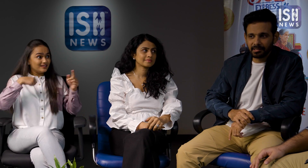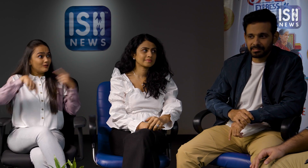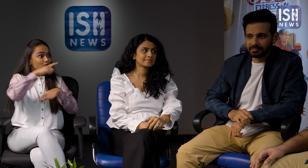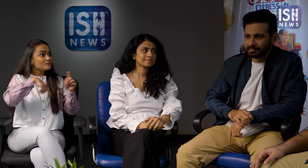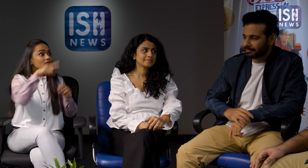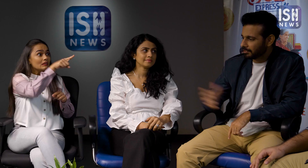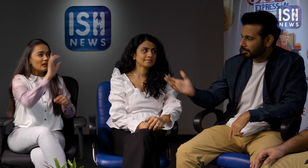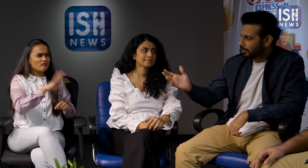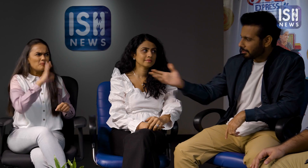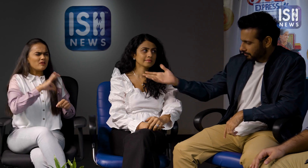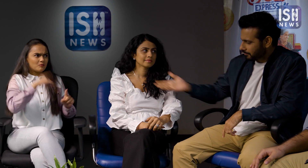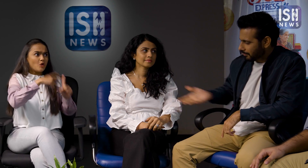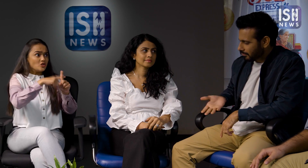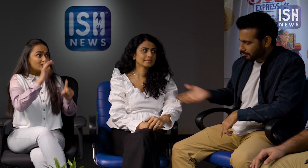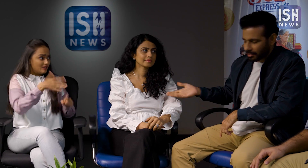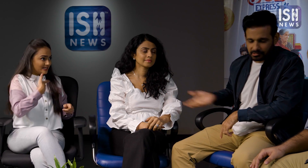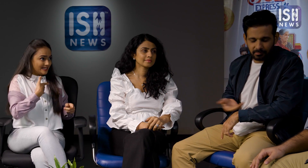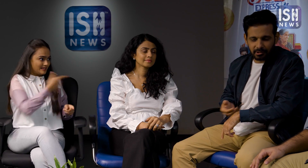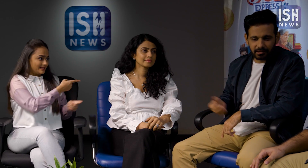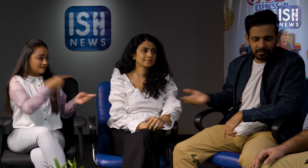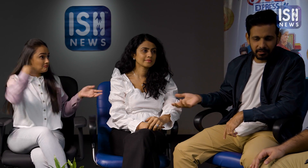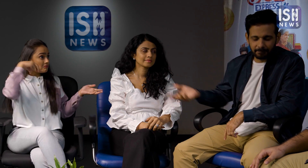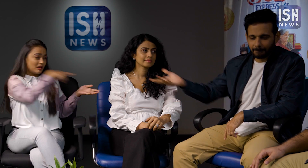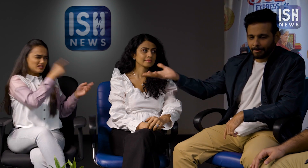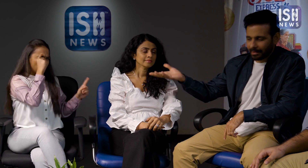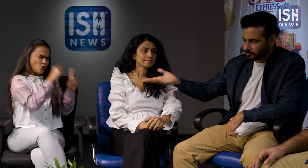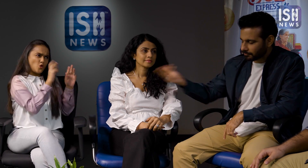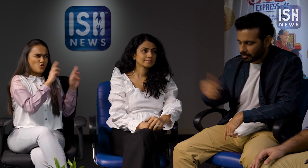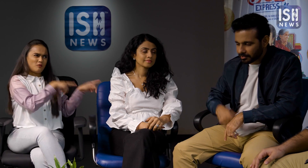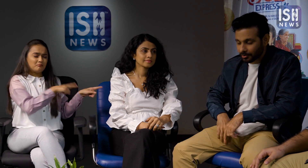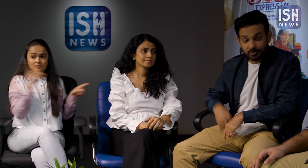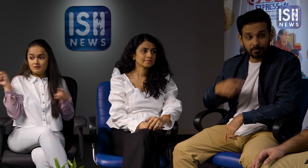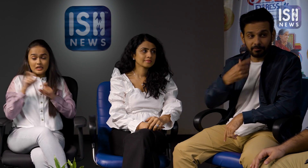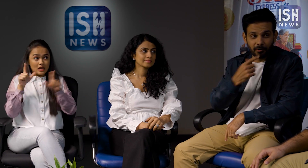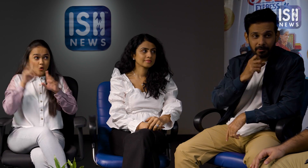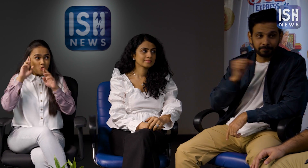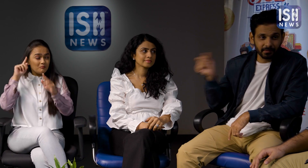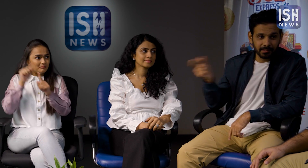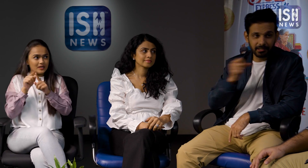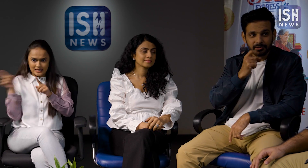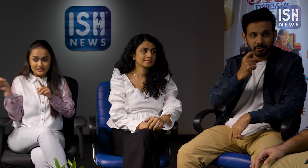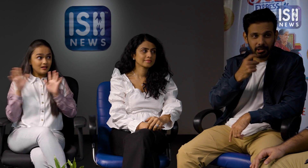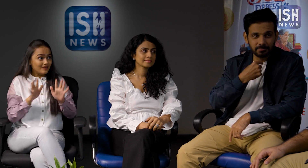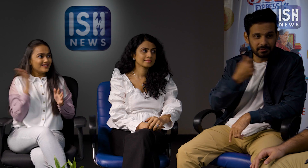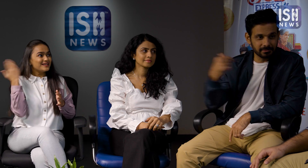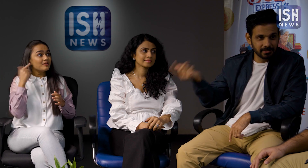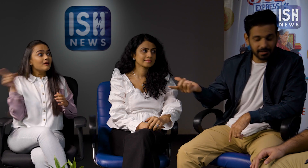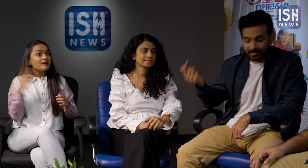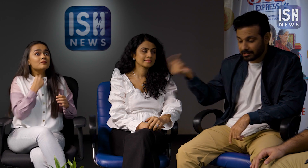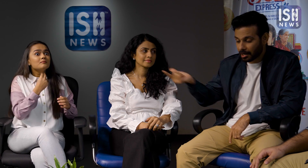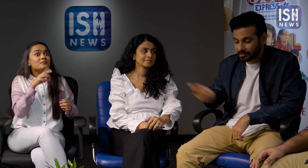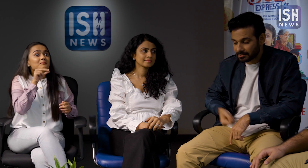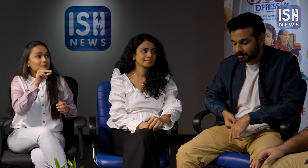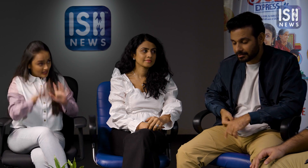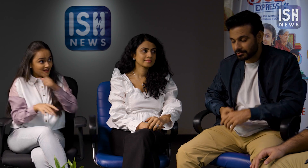हैव वन बिग एसेट. आई थिंक एवरी मानसी वुड अग्री, एंड आई एम श्योर विरल इज ऑल्सो अ परफॉर्मर. ही ऑल्सो डब्स